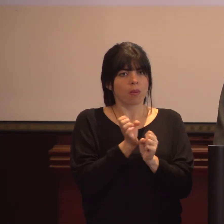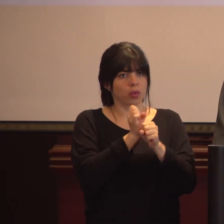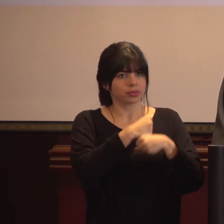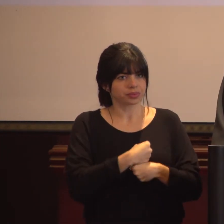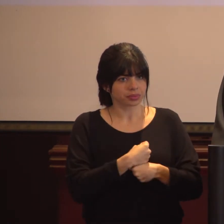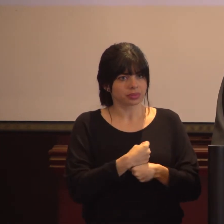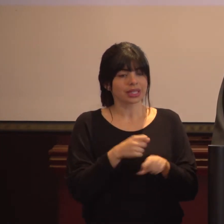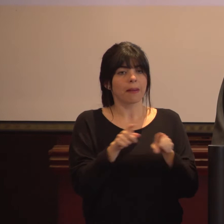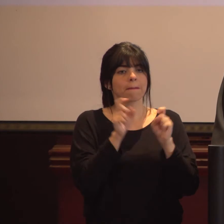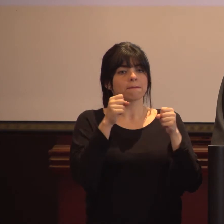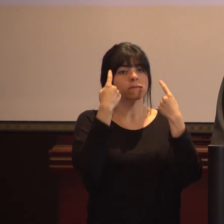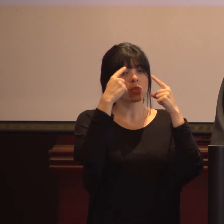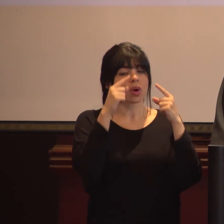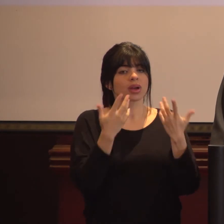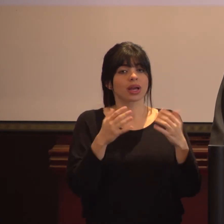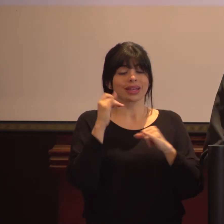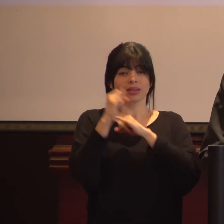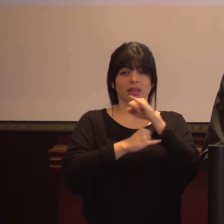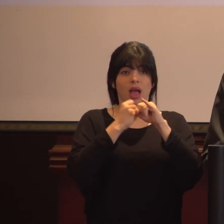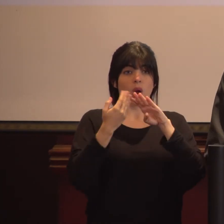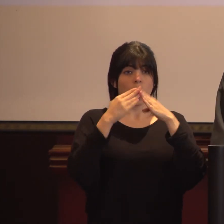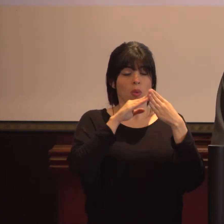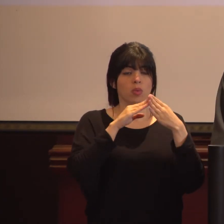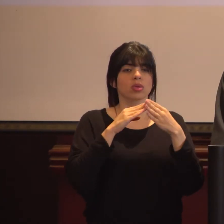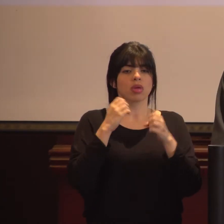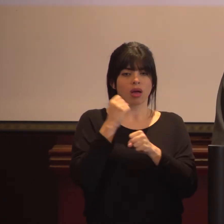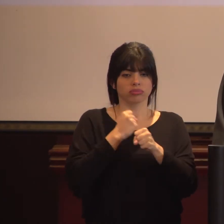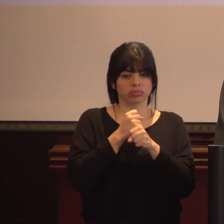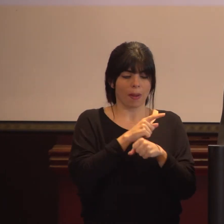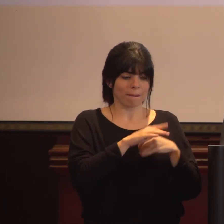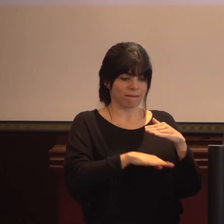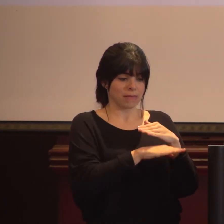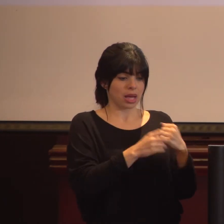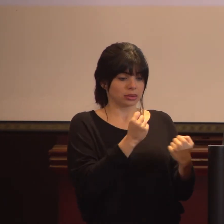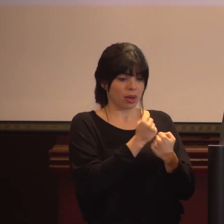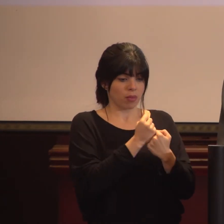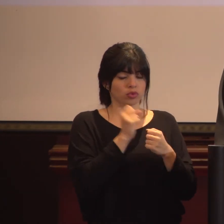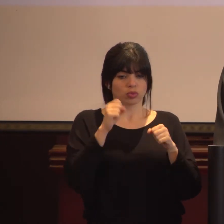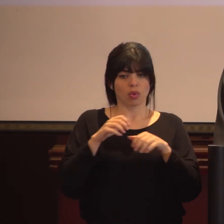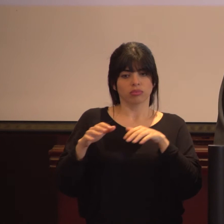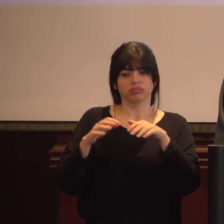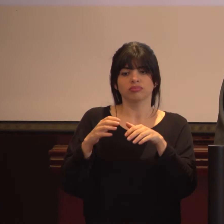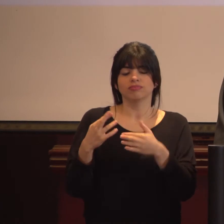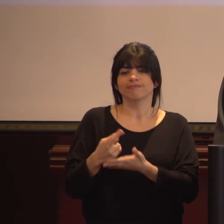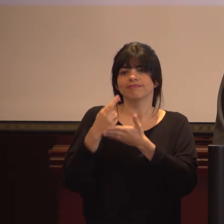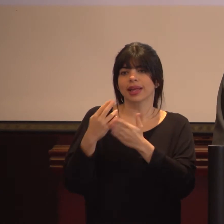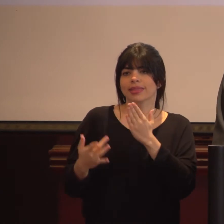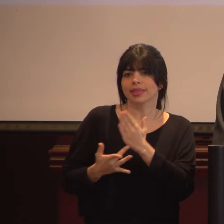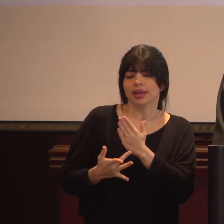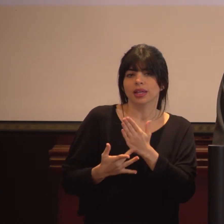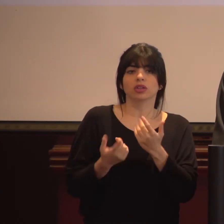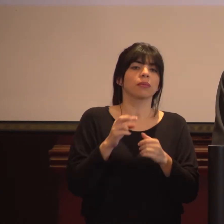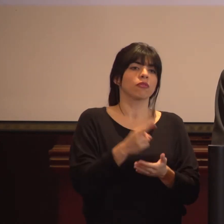y para lograr movilizar a la comunidad internacional con su fundamental apoyo con recursos técnicos